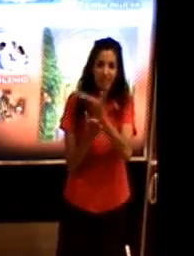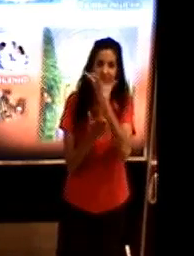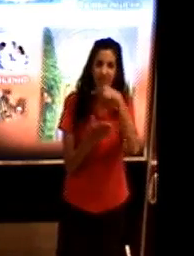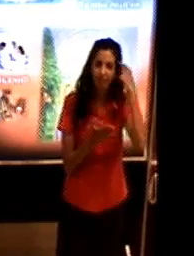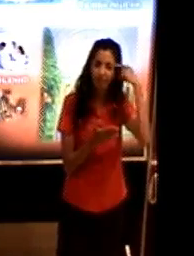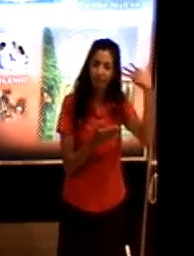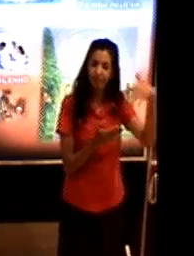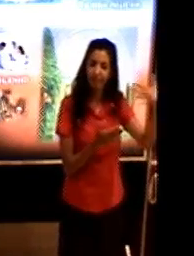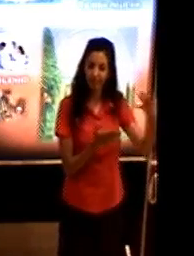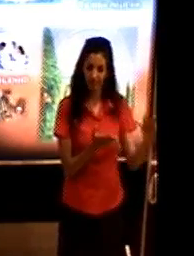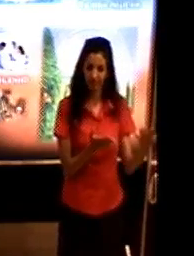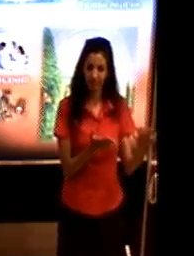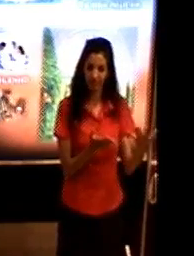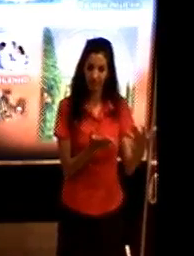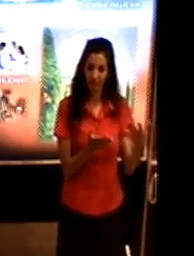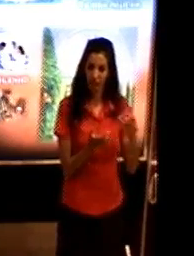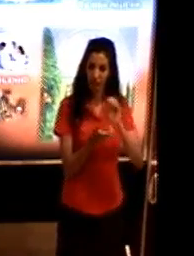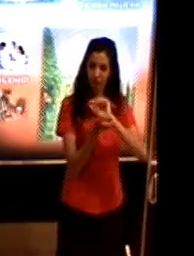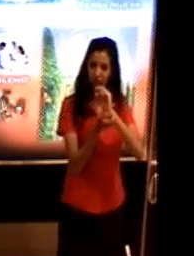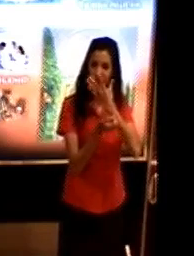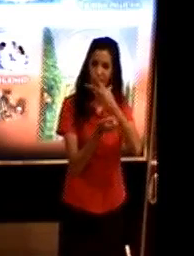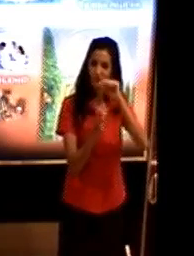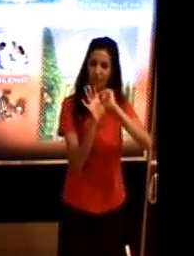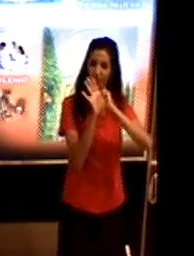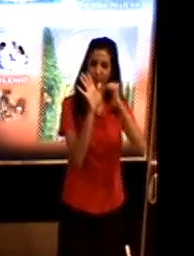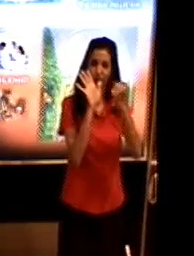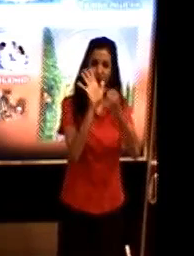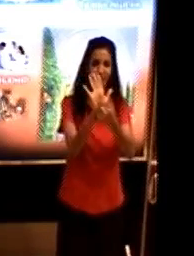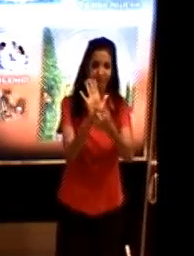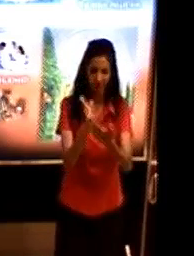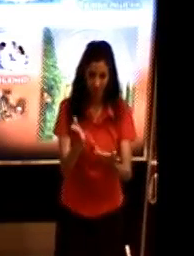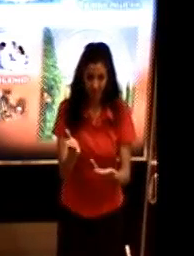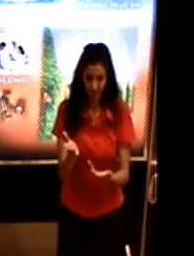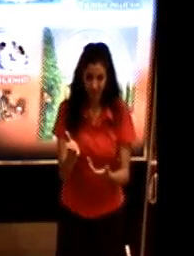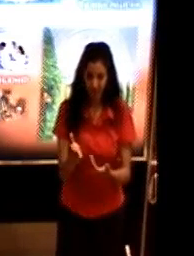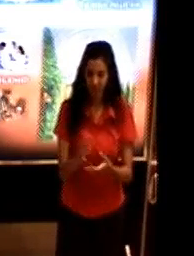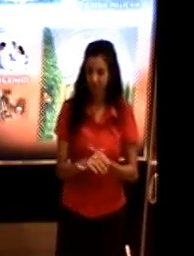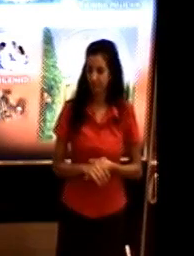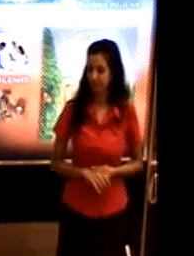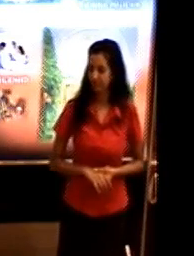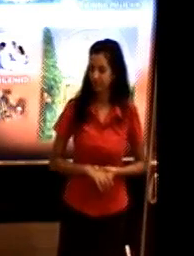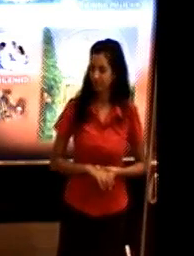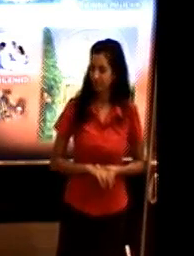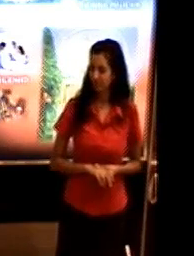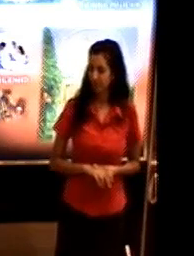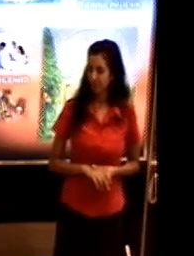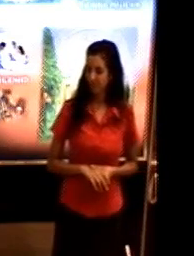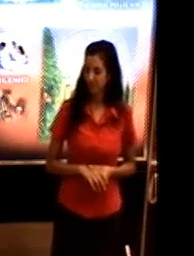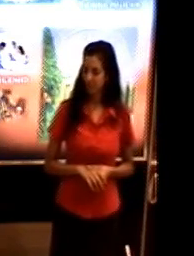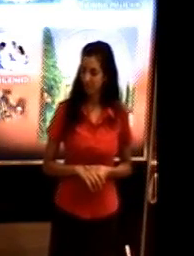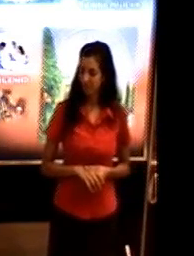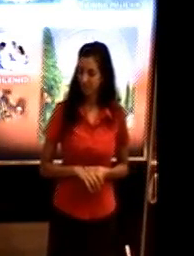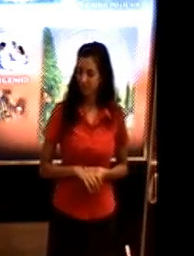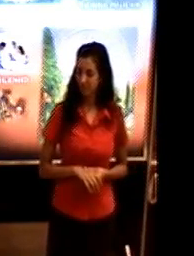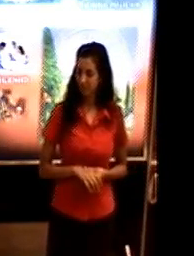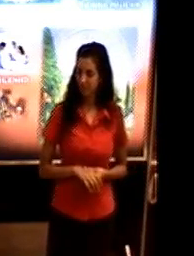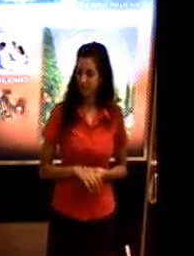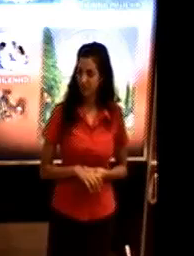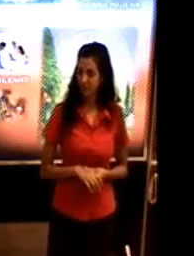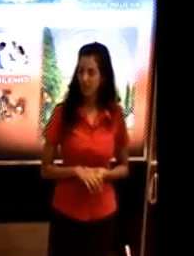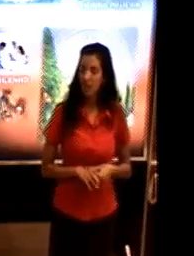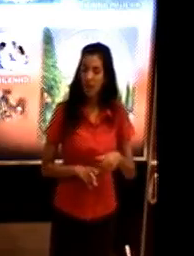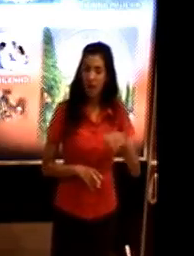el libro de la revelación divina, ¿verdad? Lo que Dios nos ha entregado para que en esta vida de